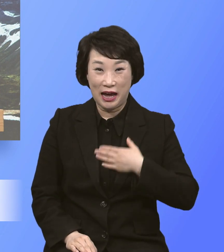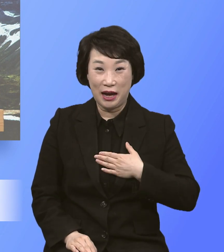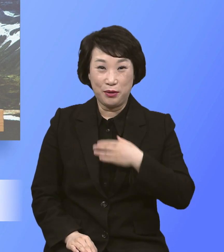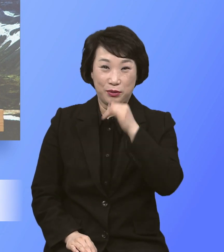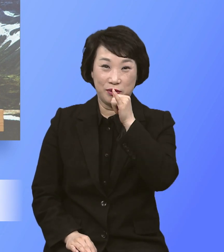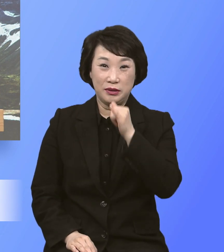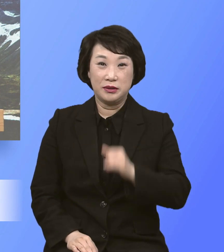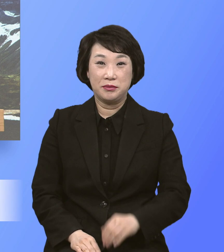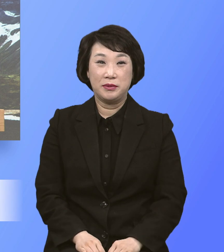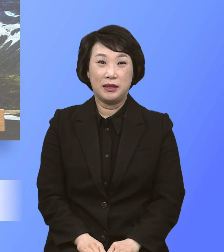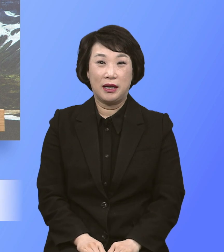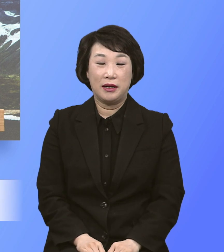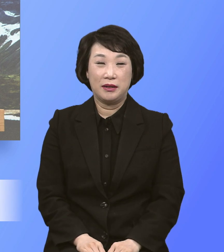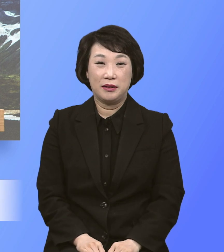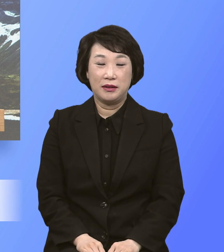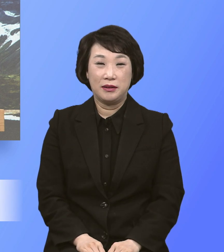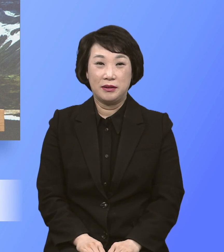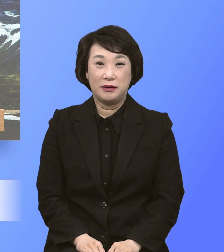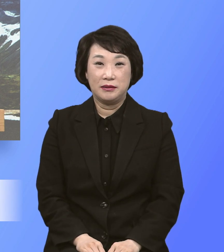알게 되나니,